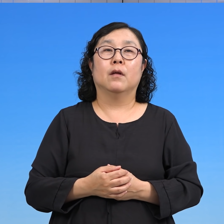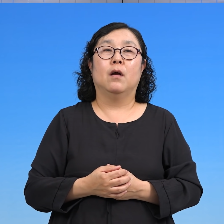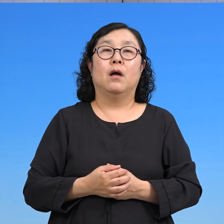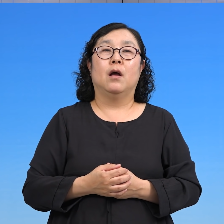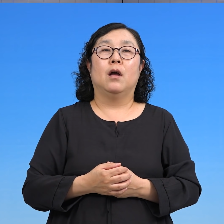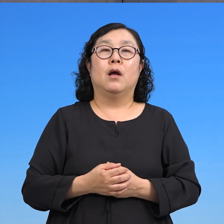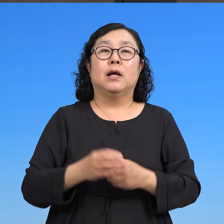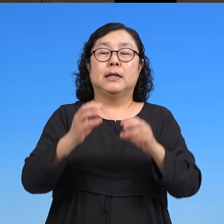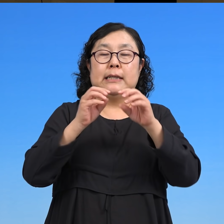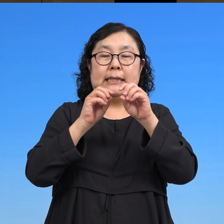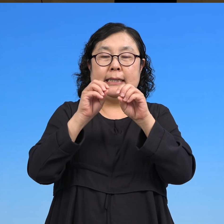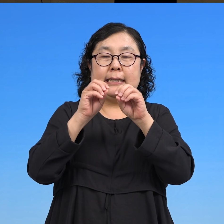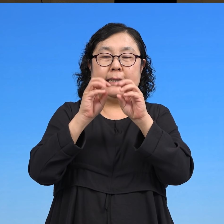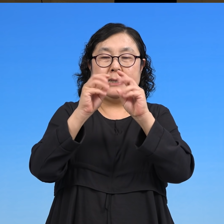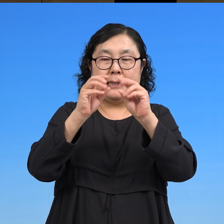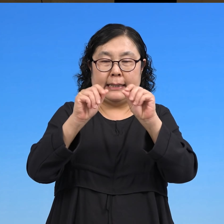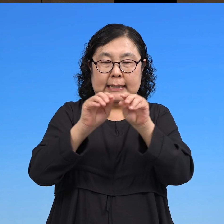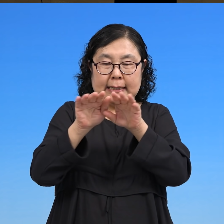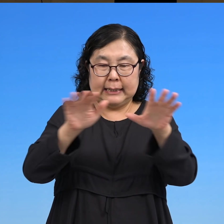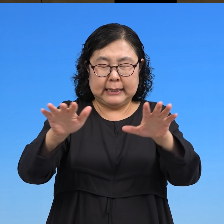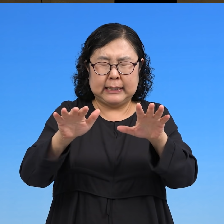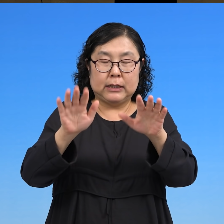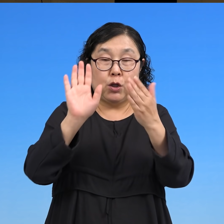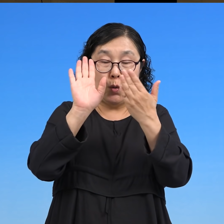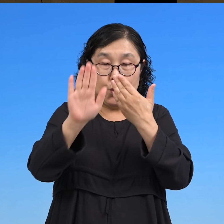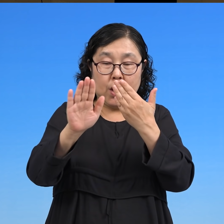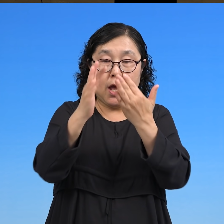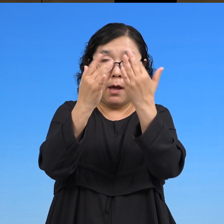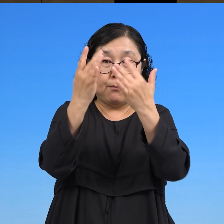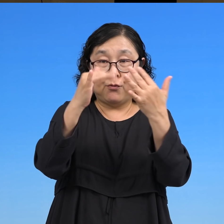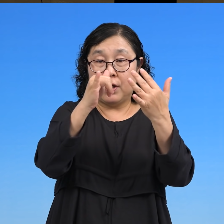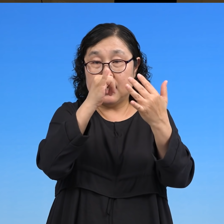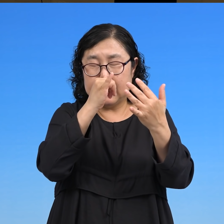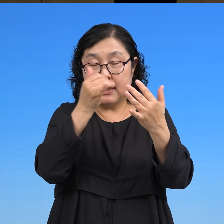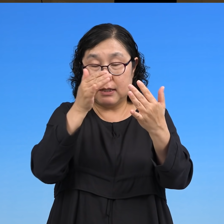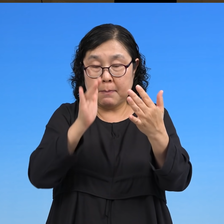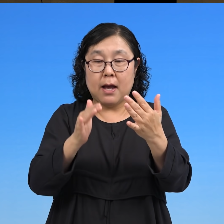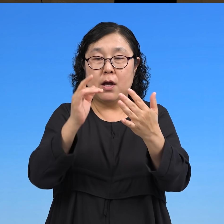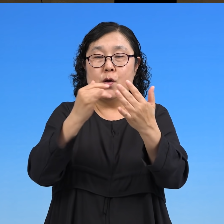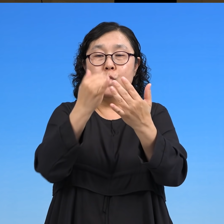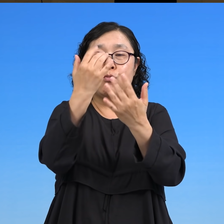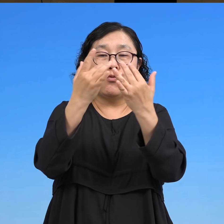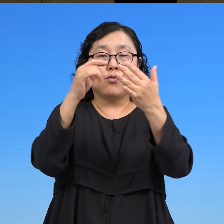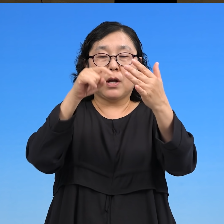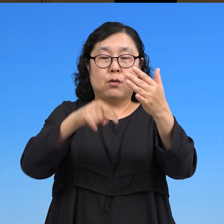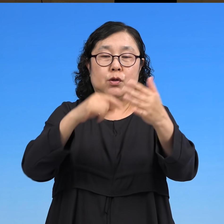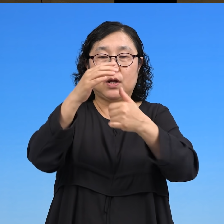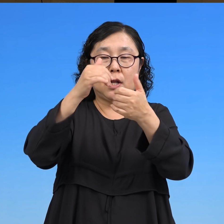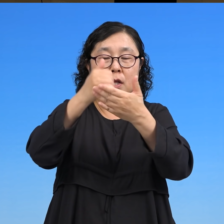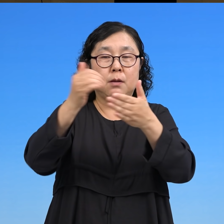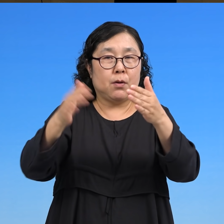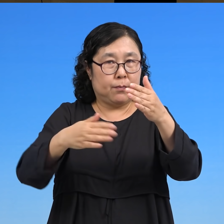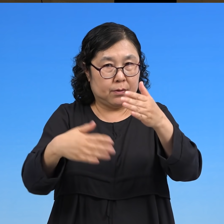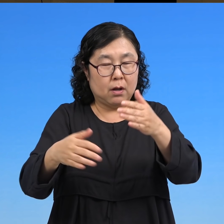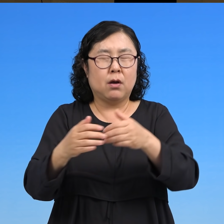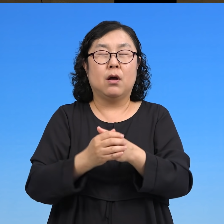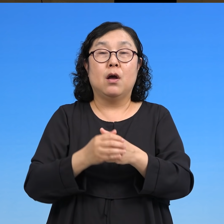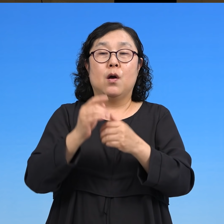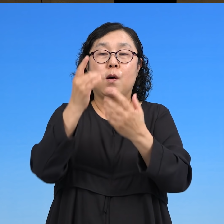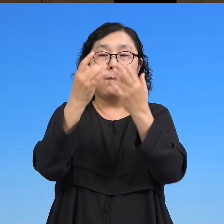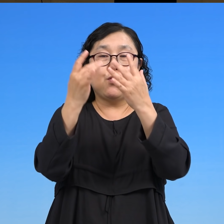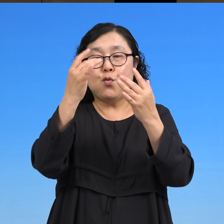12절을 다시 한번 보십시오. 또 지진 후에 불이 있으나 불 가운데에도 여호와께서 계시지 아니하더니